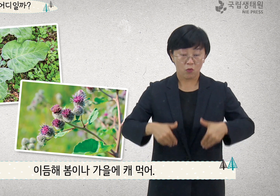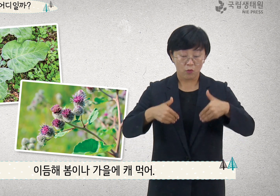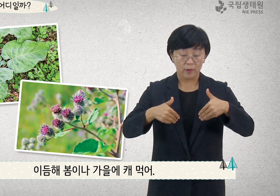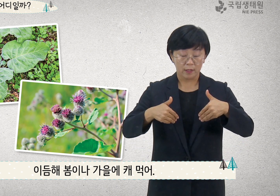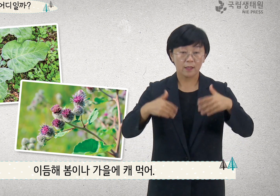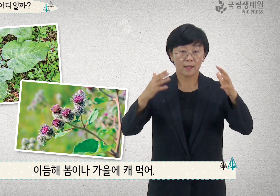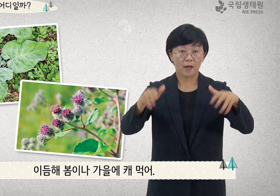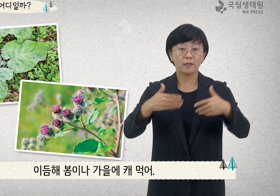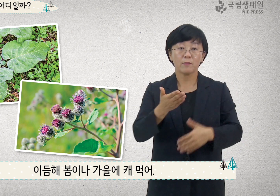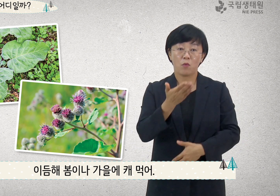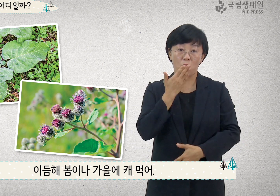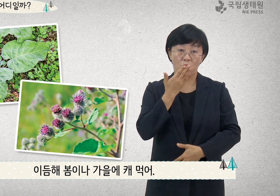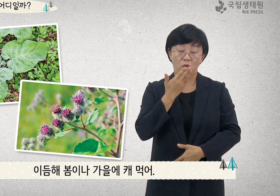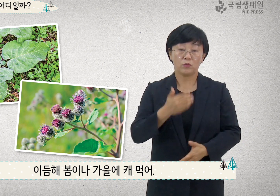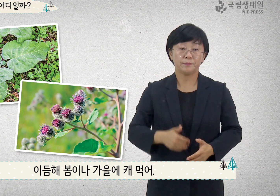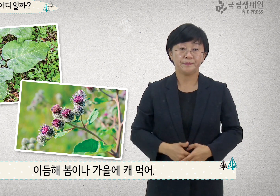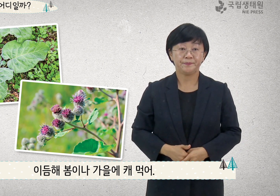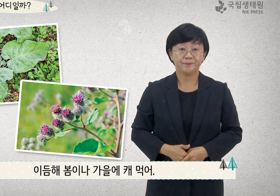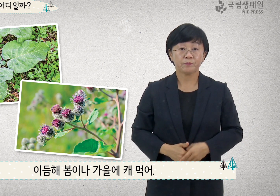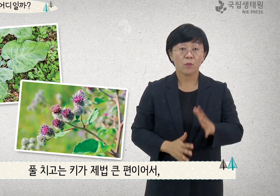이듬해 봄이나 가을에 캐먹어.